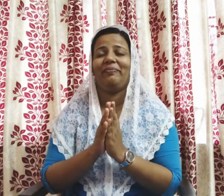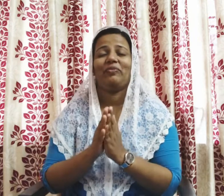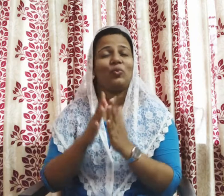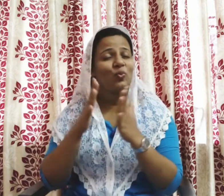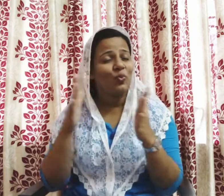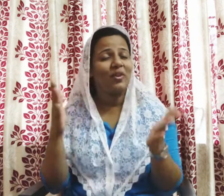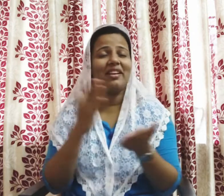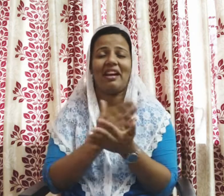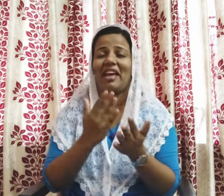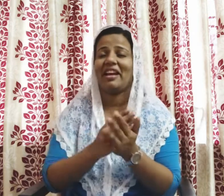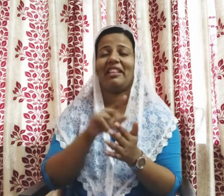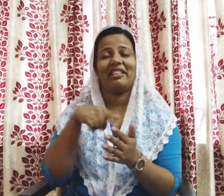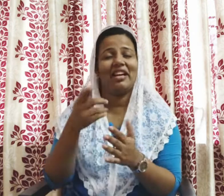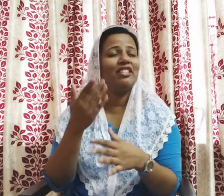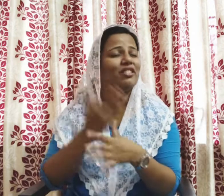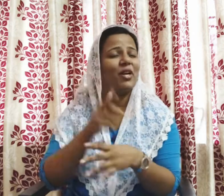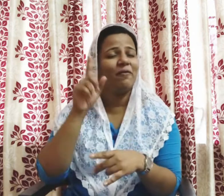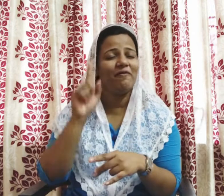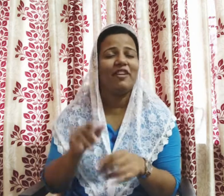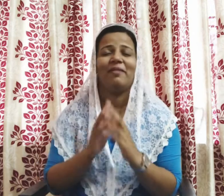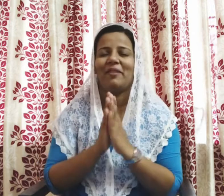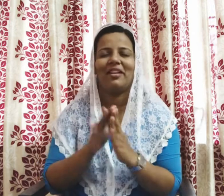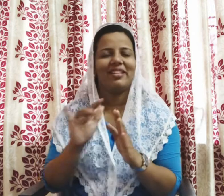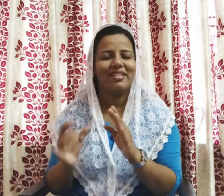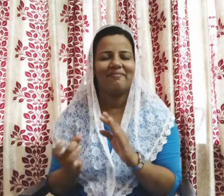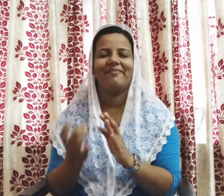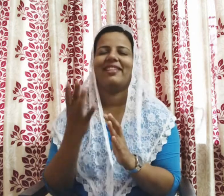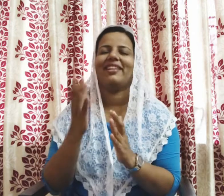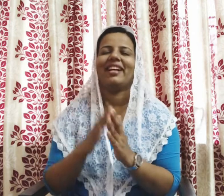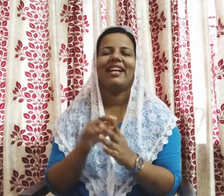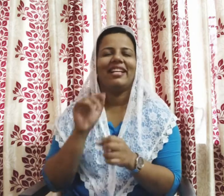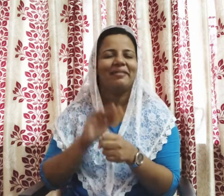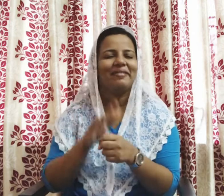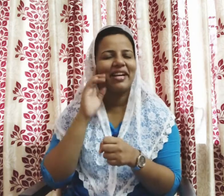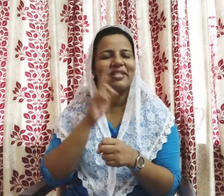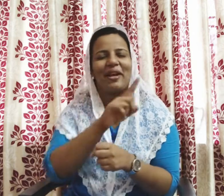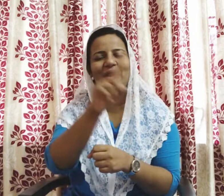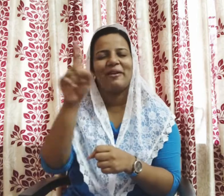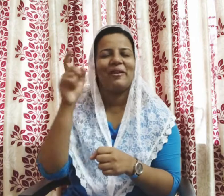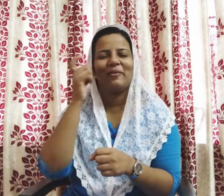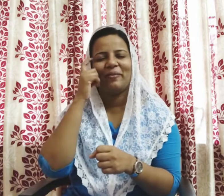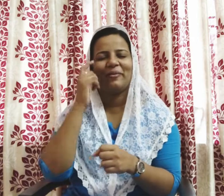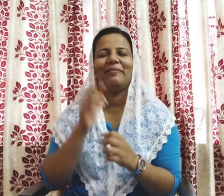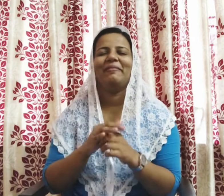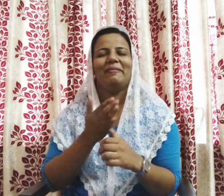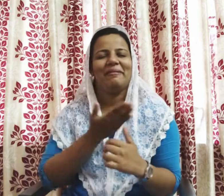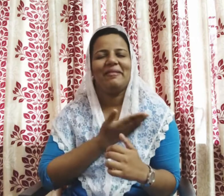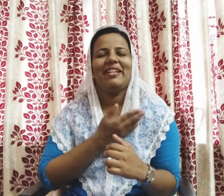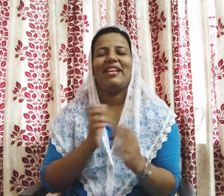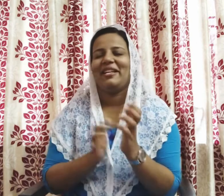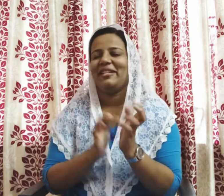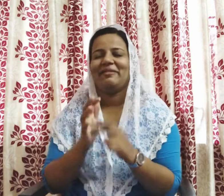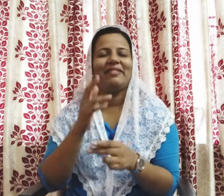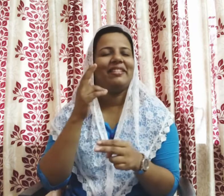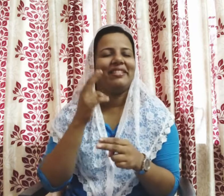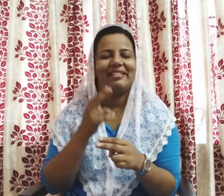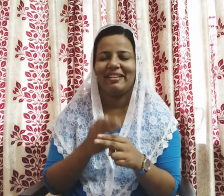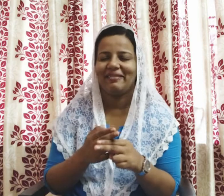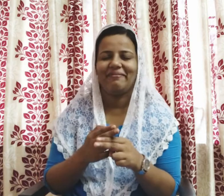ദൈവം വൻകാര്യങ്ങളെ നാളെ ചെയ്യുന്നതിനായിട്ട് സ്തോത്രം. ഈ പ്രഭാതത്തിൽ ഈ ശബ്ദം കേൾക്കുന്ന എല്ലാ പ്രിയപ്പെട്ടവർക്കും വേണ്ടി പ്രാർത്ഥിക്കുക. സ്വർഗത്തിനും ഭൂമിക്കുന്നതിനായി